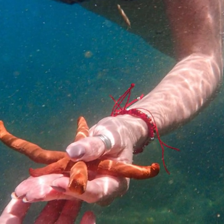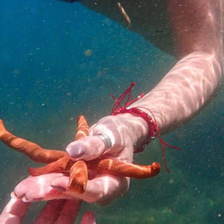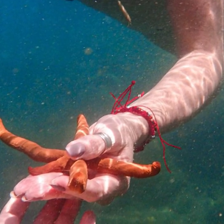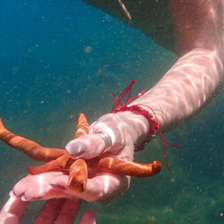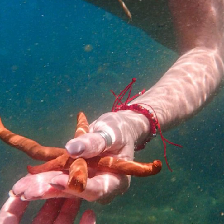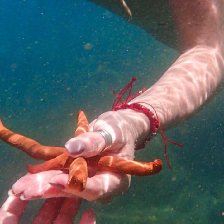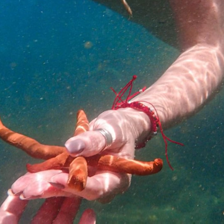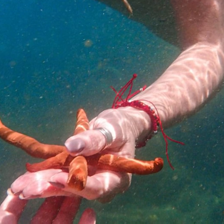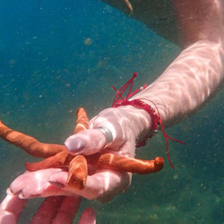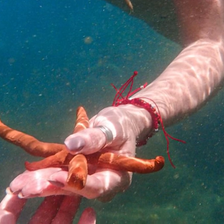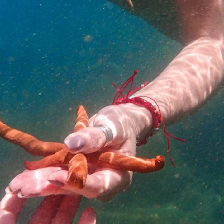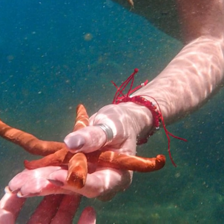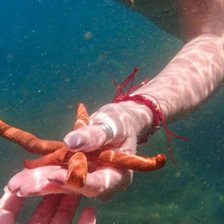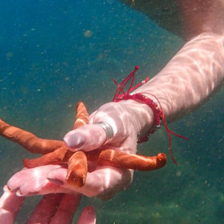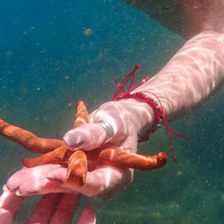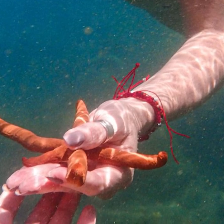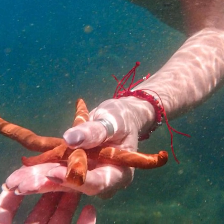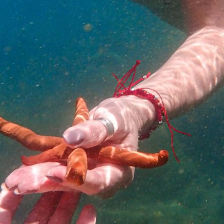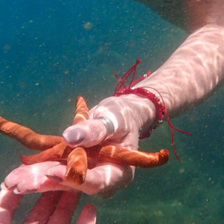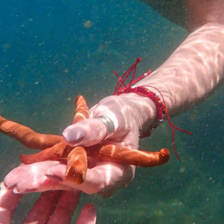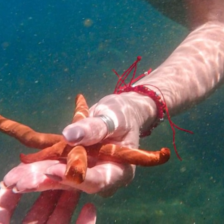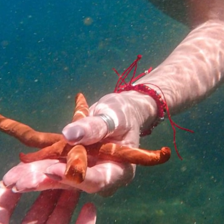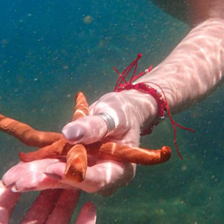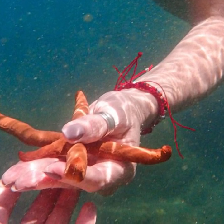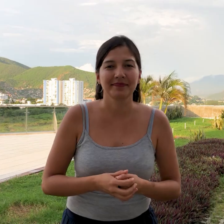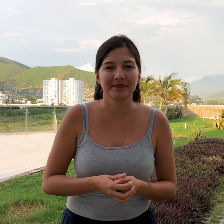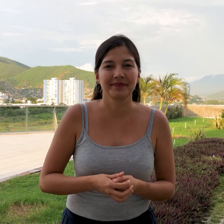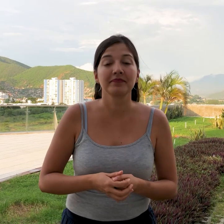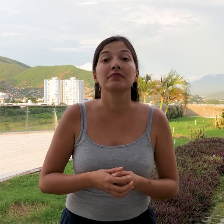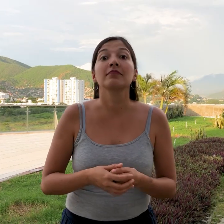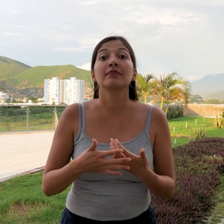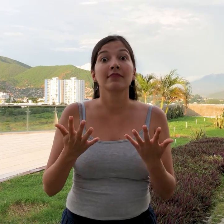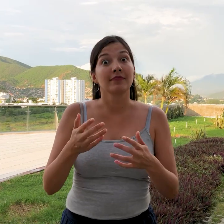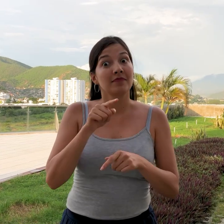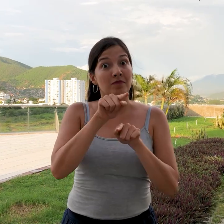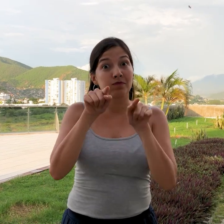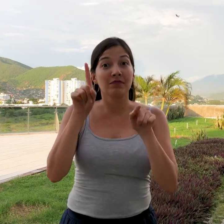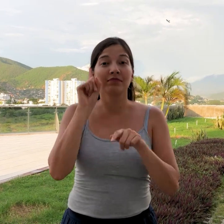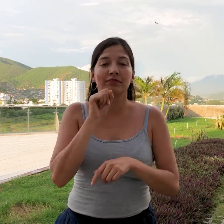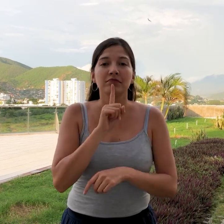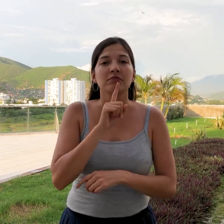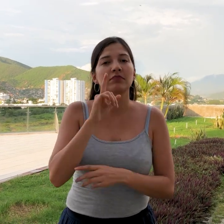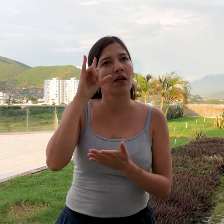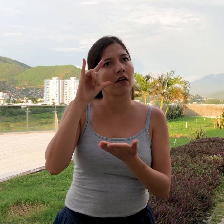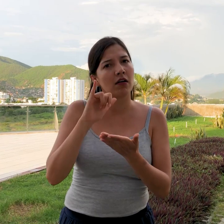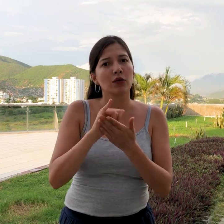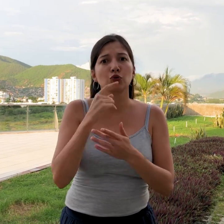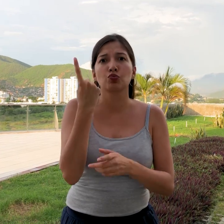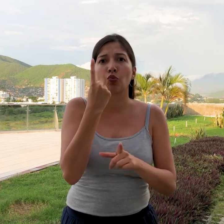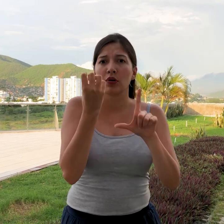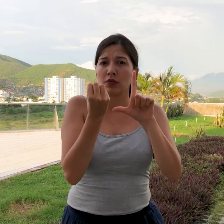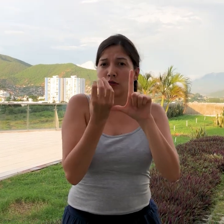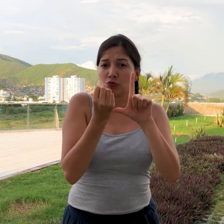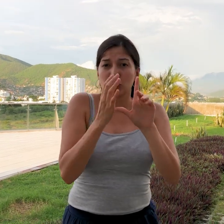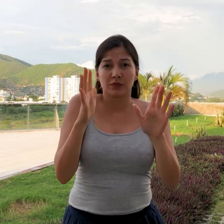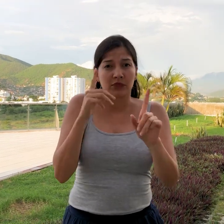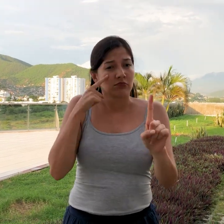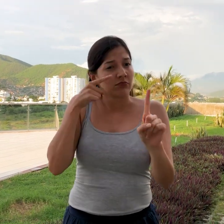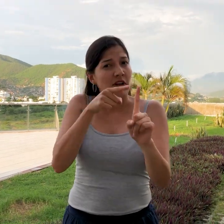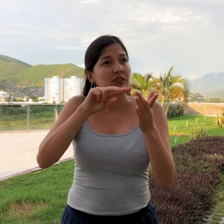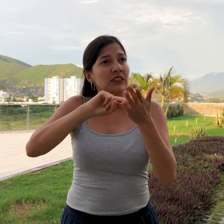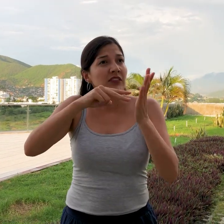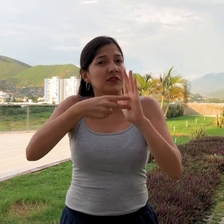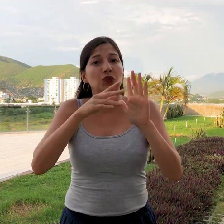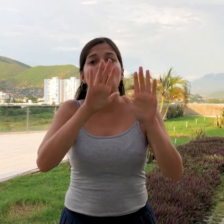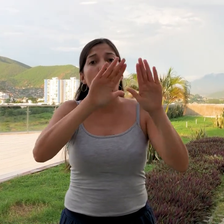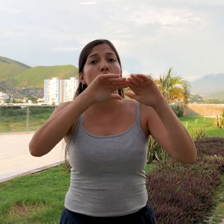presente algún desastre natural o una emergencia. Hoy puedo decir a las personas sordas que estudian una licenciatura que a